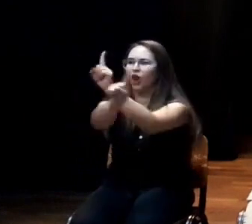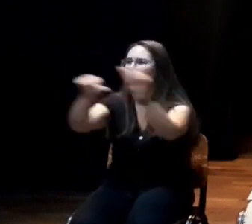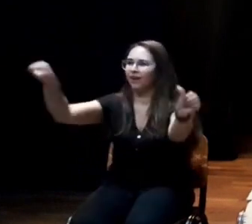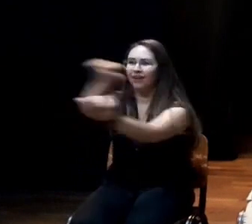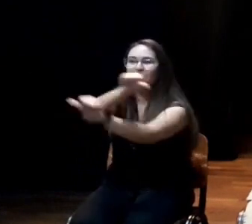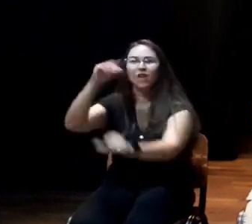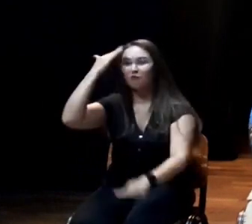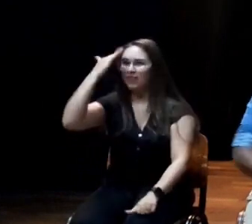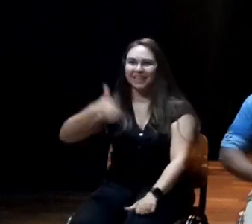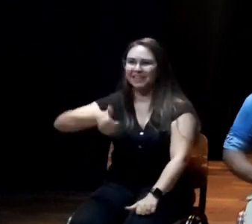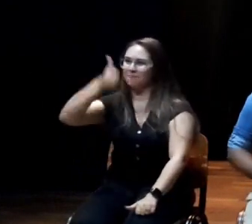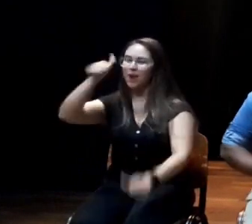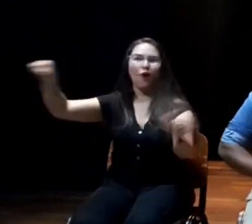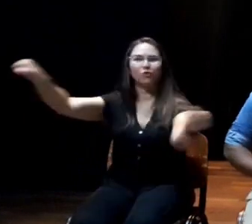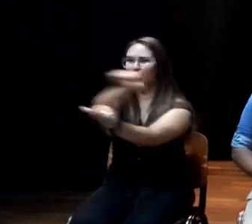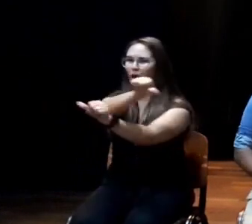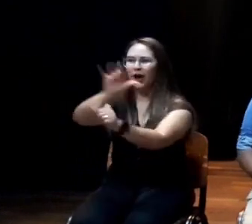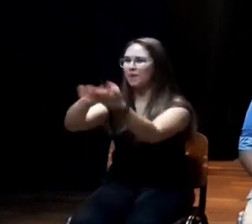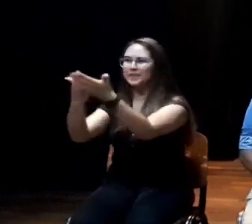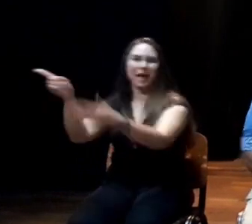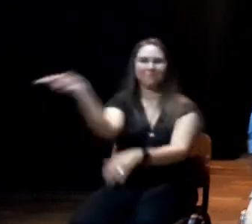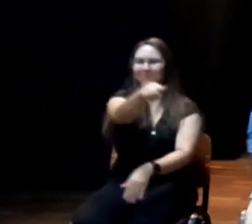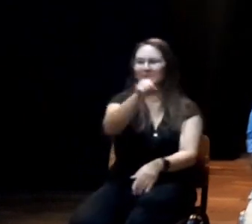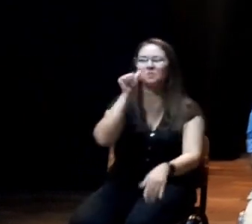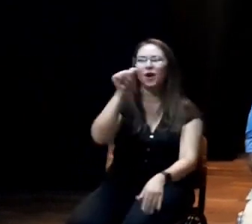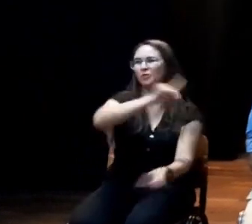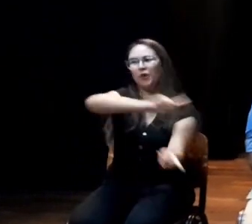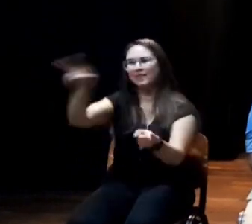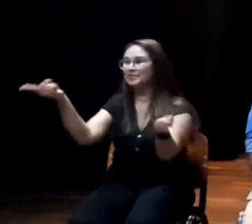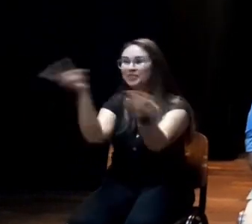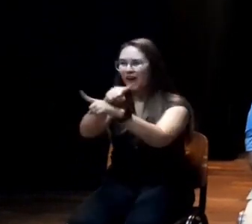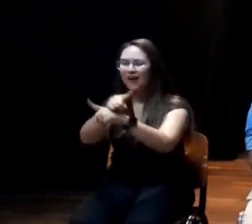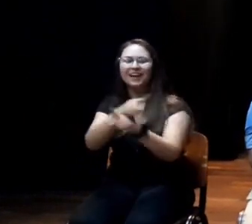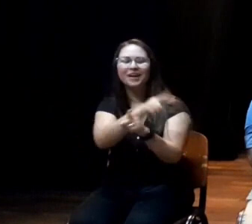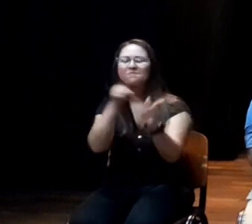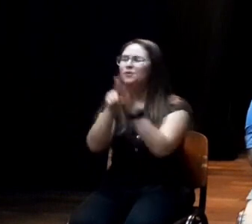entender melhor o que está sendo dito com o intérprete. Como é que é esse limiar?